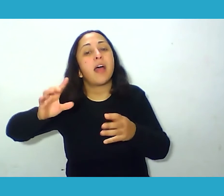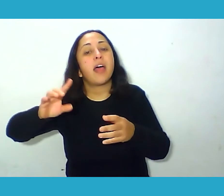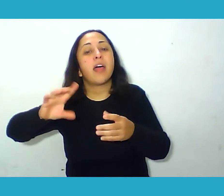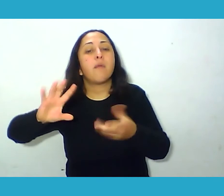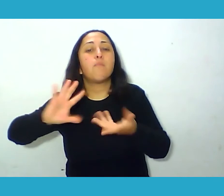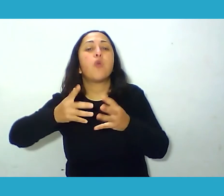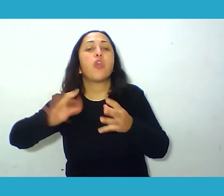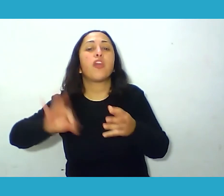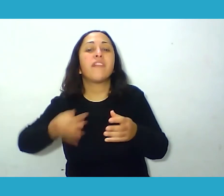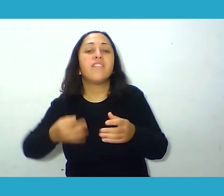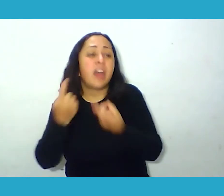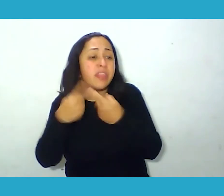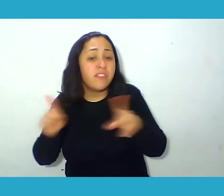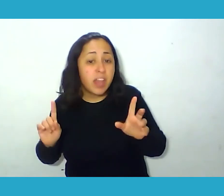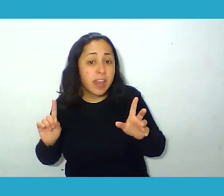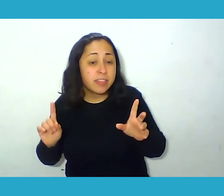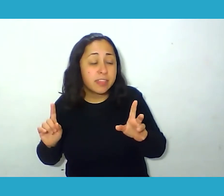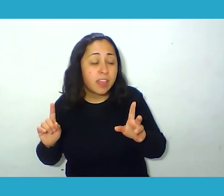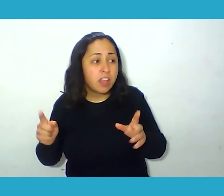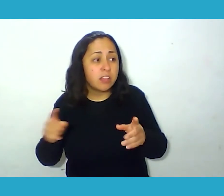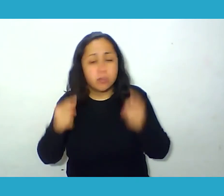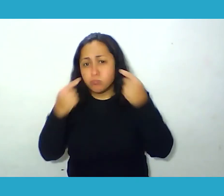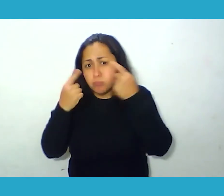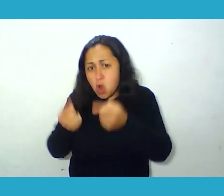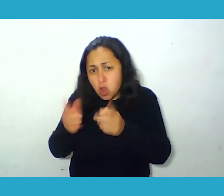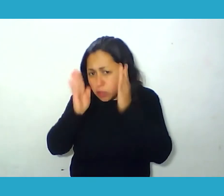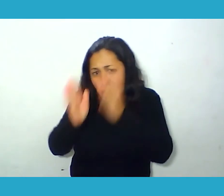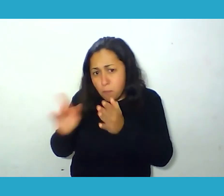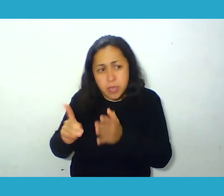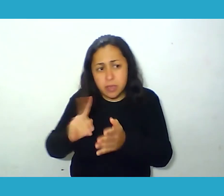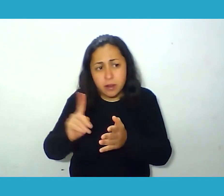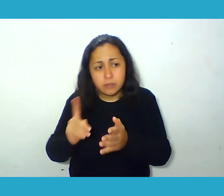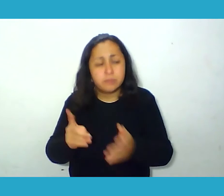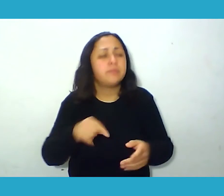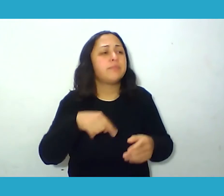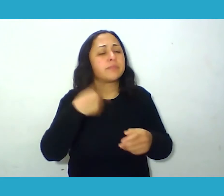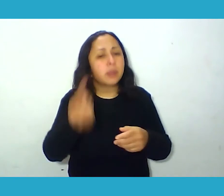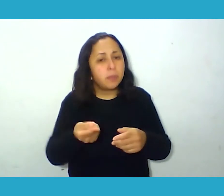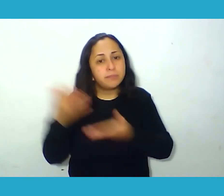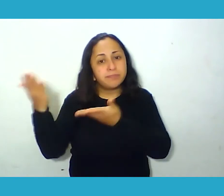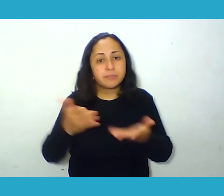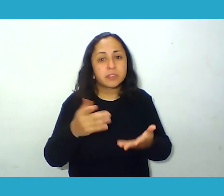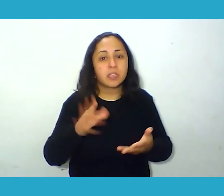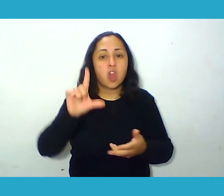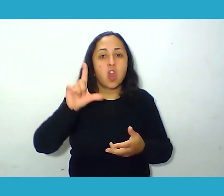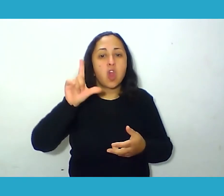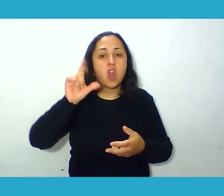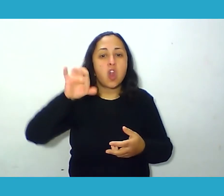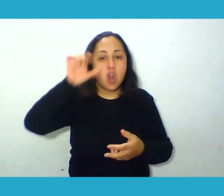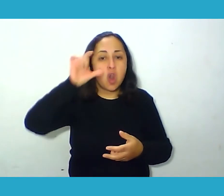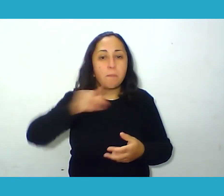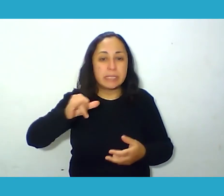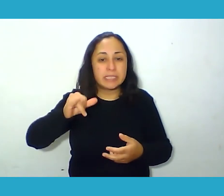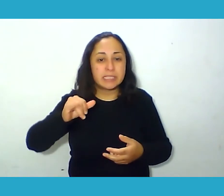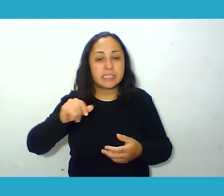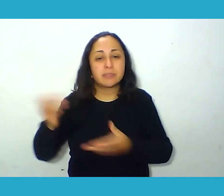distintos, no contemplados en el trazado de esta autovía. Acto seguido se lo convoca al señor López